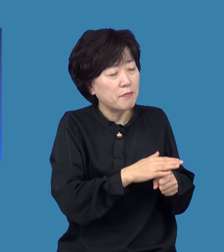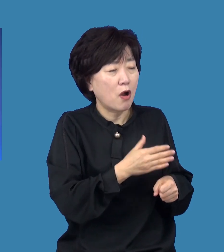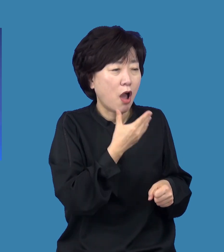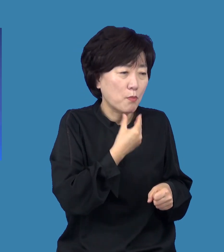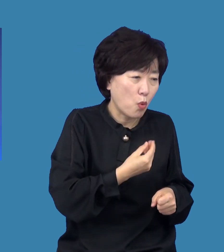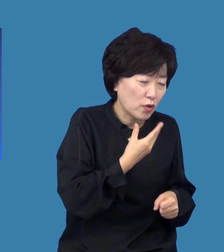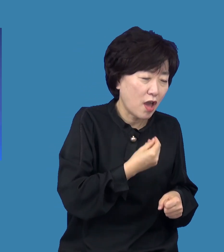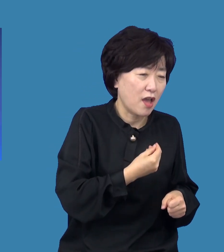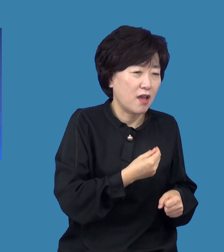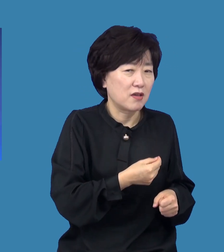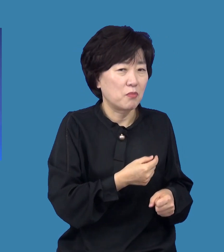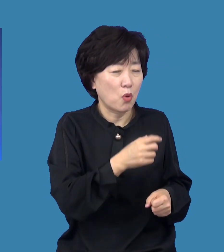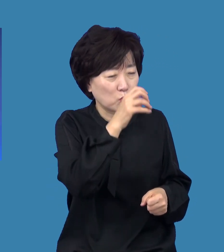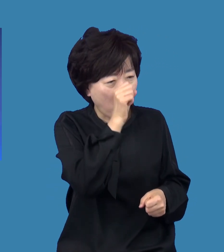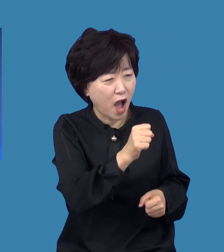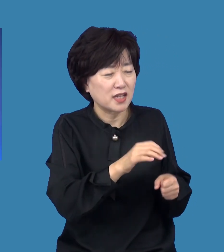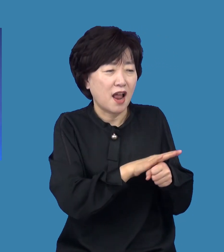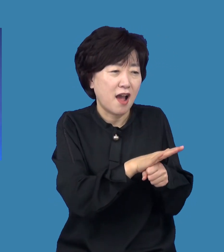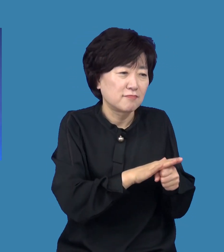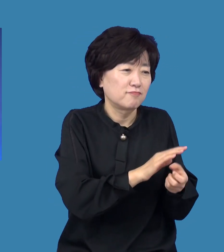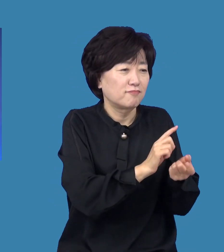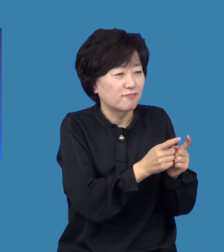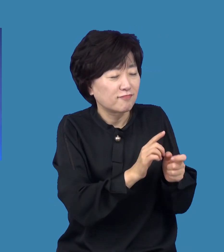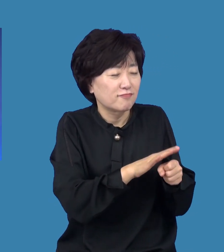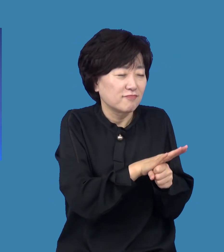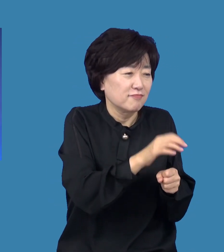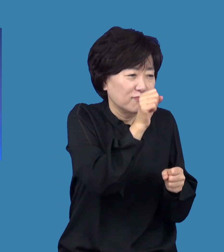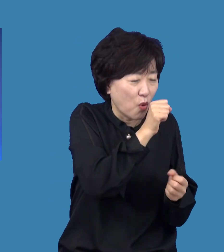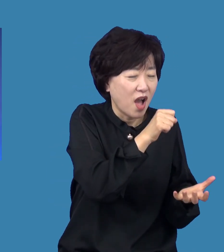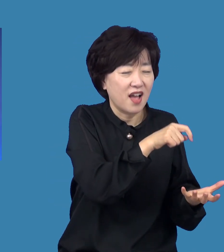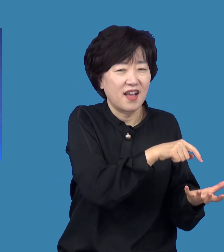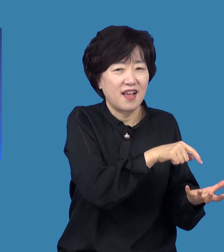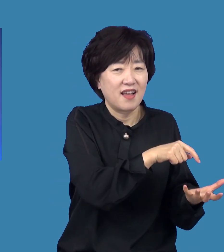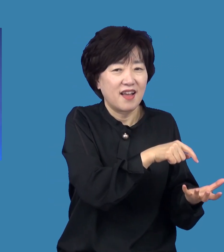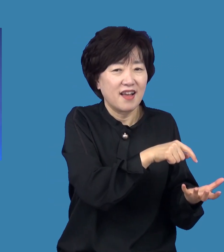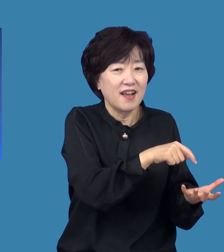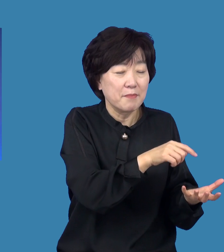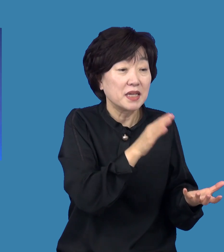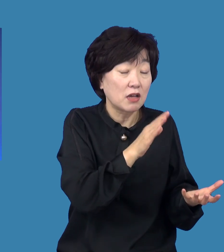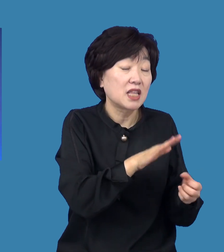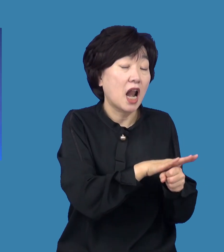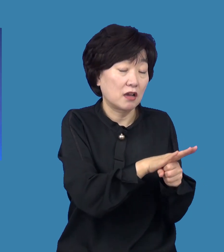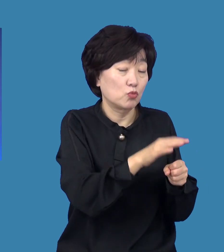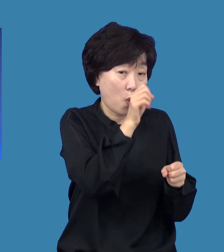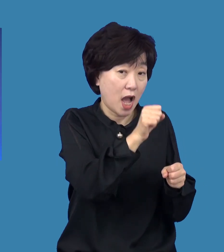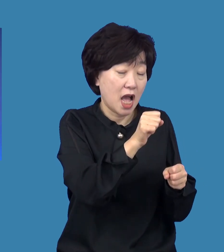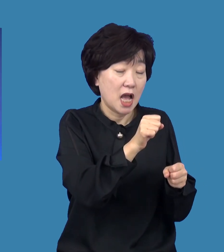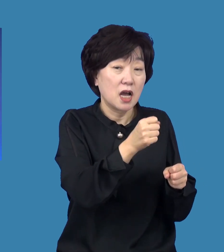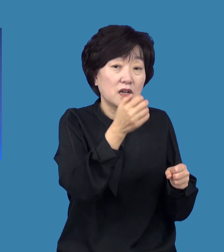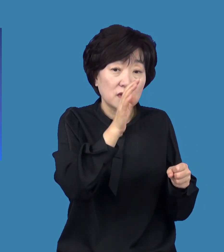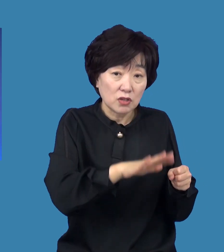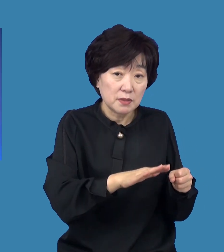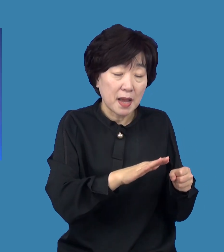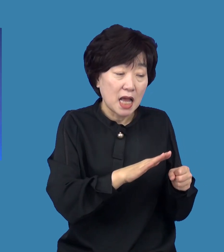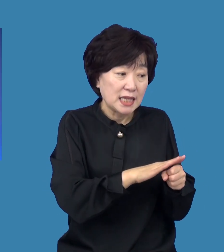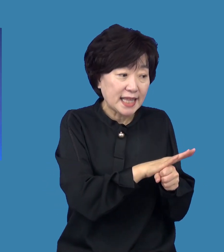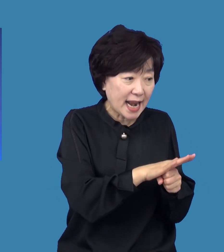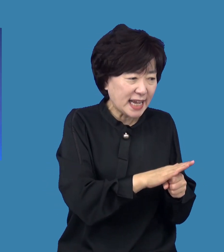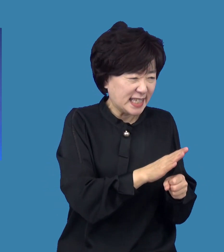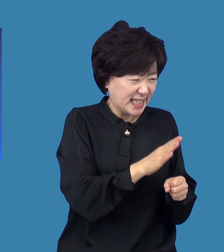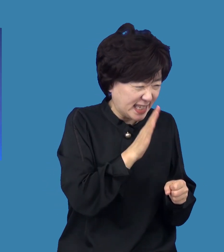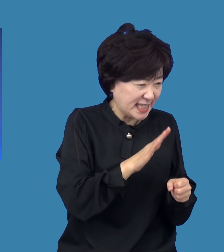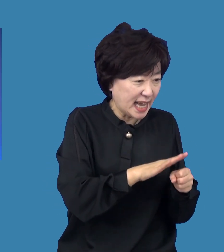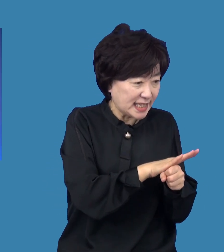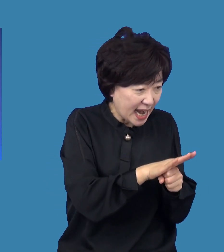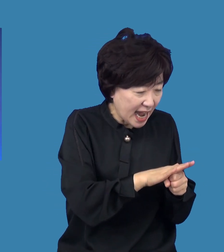너무 좋고, 사랑에 나가 온갖 좋은 게 다 있어요. 맞아요. 그게 사랑이야. 그렇지만 그 사랑이 진짜 사랑이 되려면 어떻게